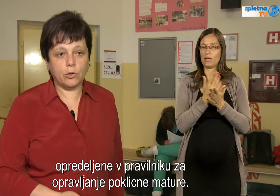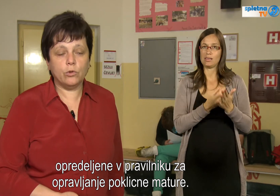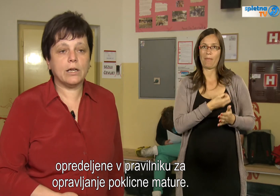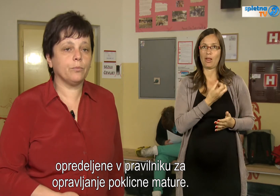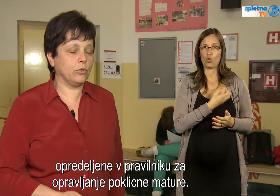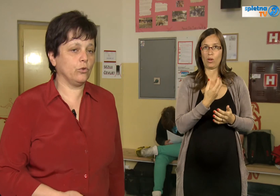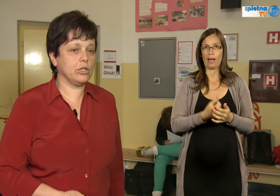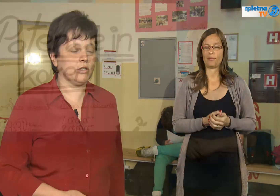mature.